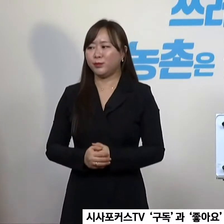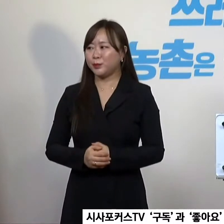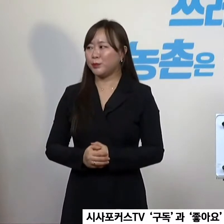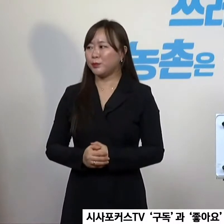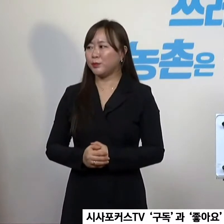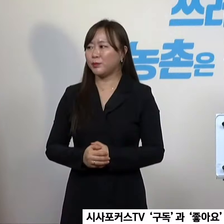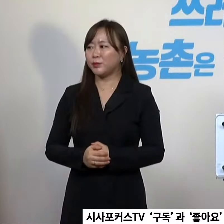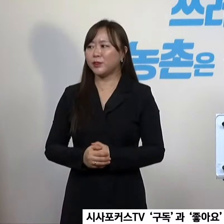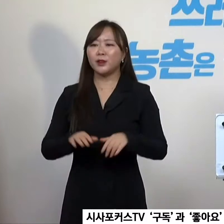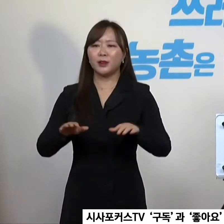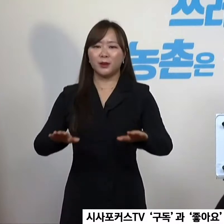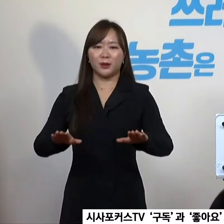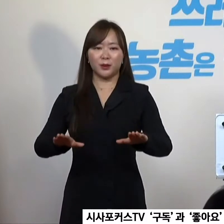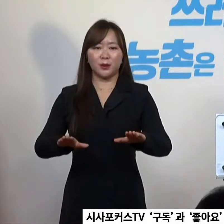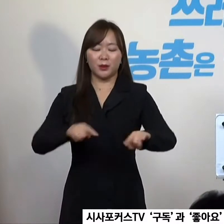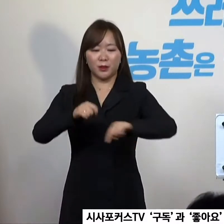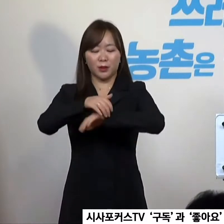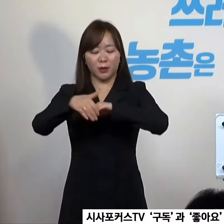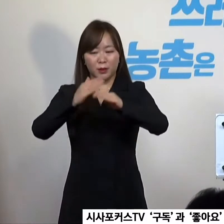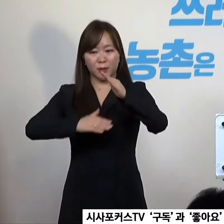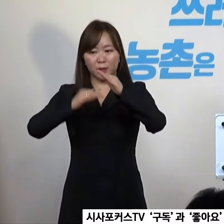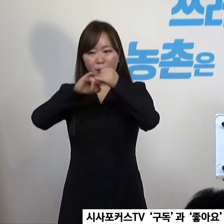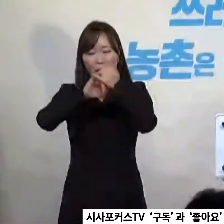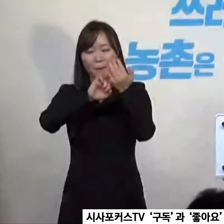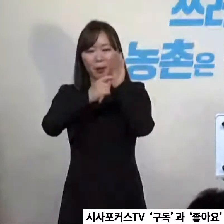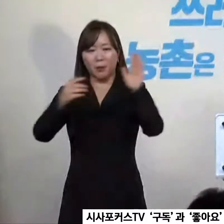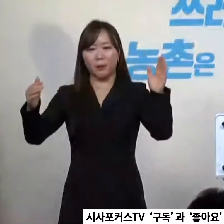네. 네, 그럼 이것으로 오늘 정책 발표